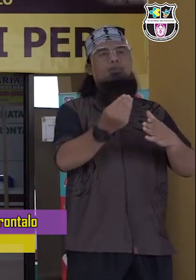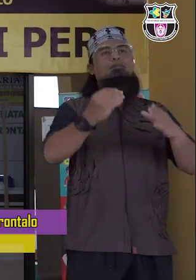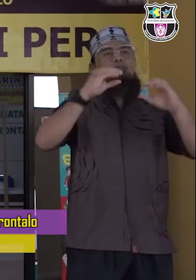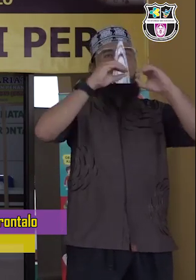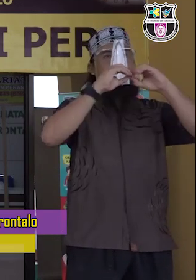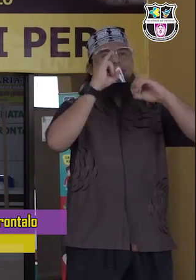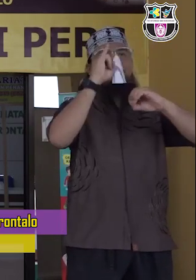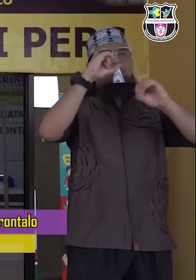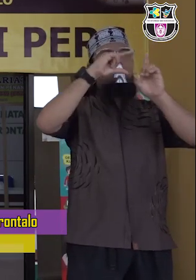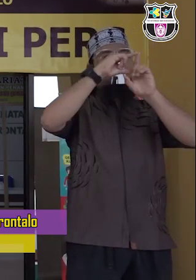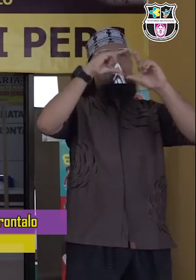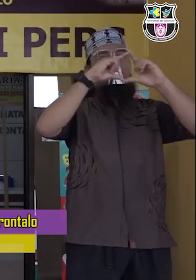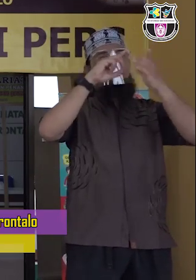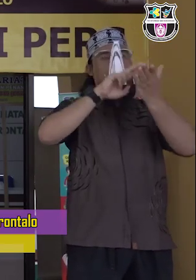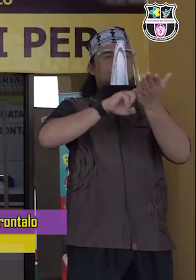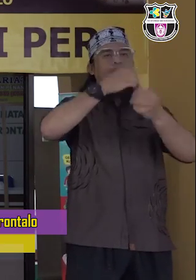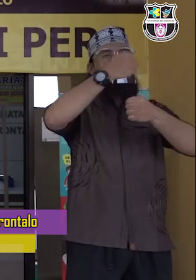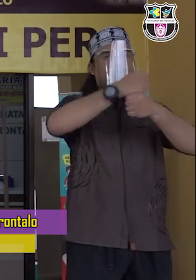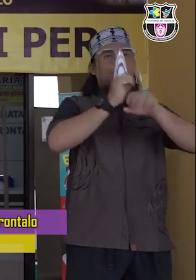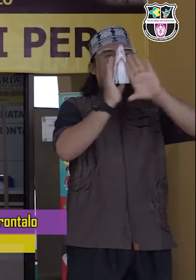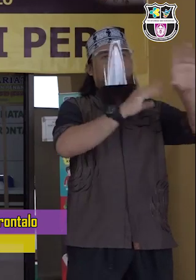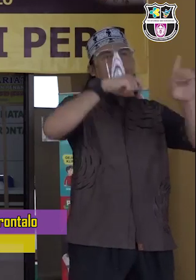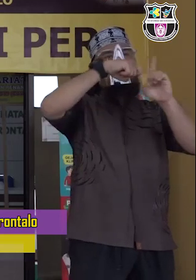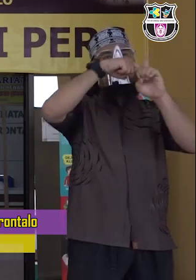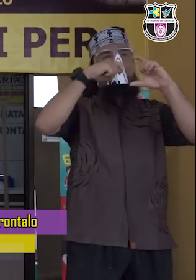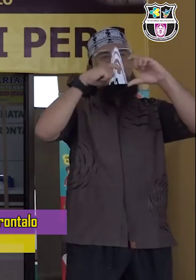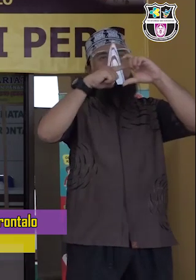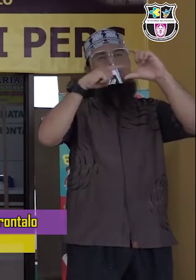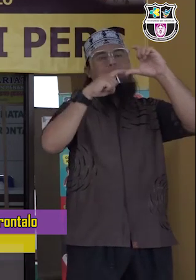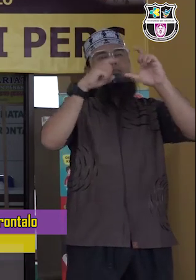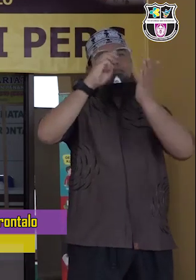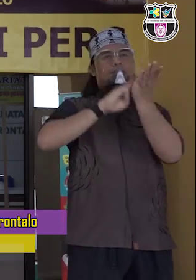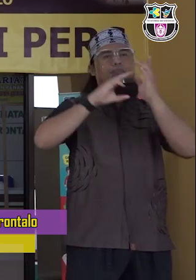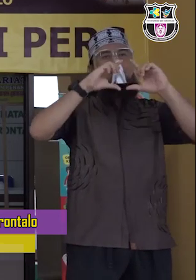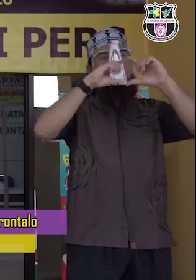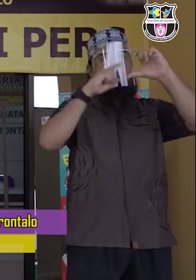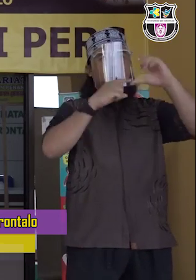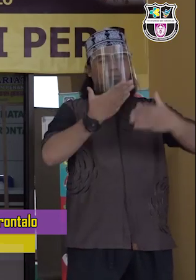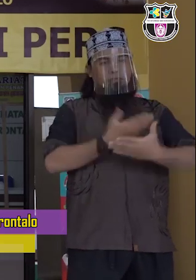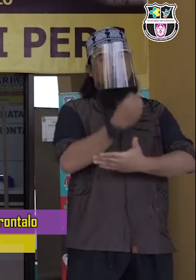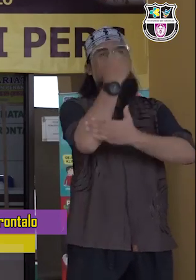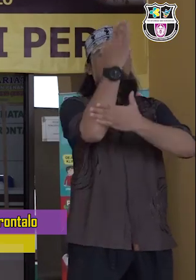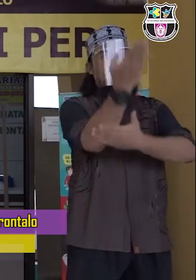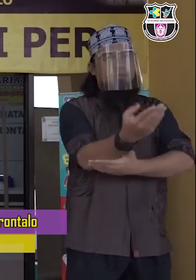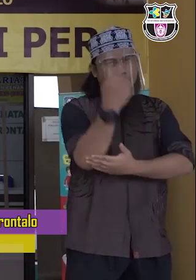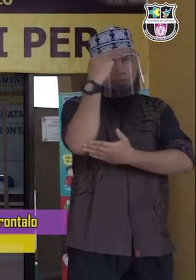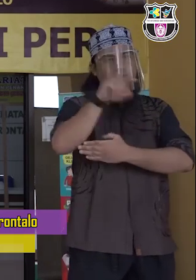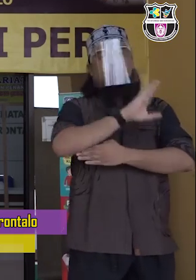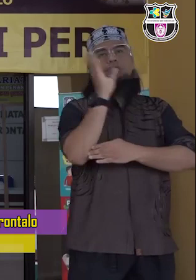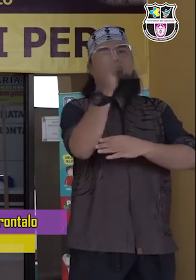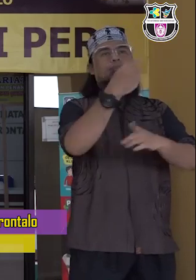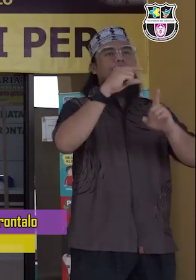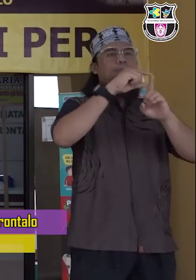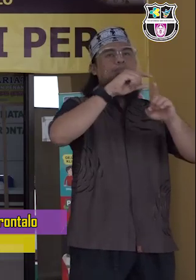akan memberikan informasi-informasi atau himbauan untuk masyarakat Provinsi Gorontalo.